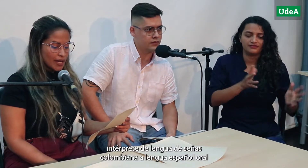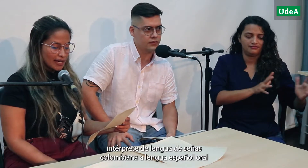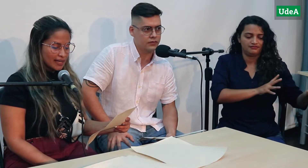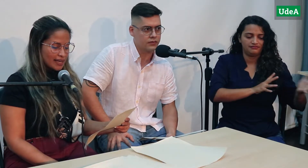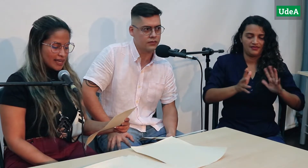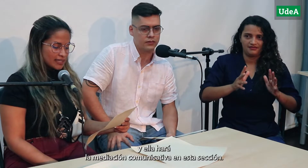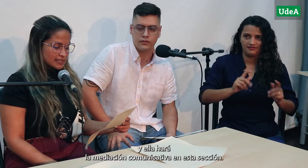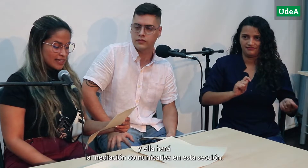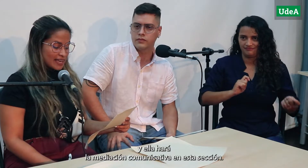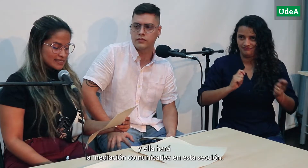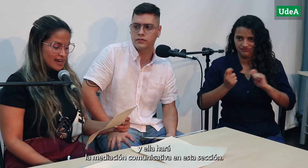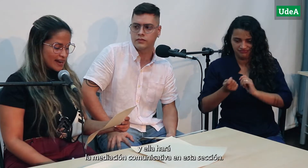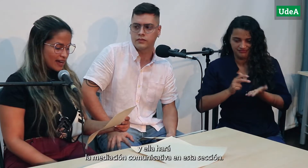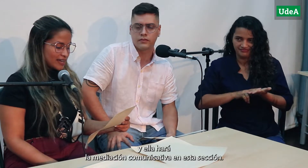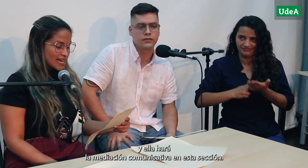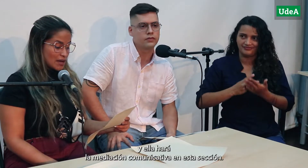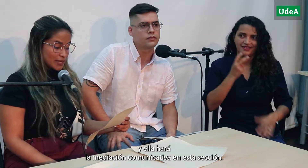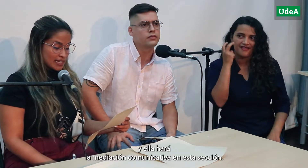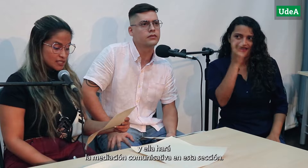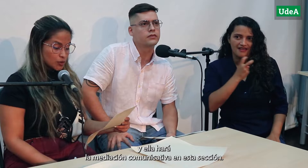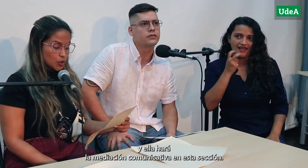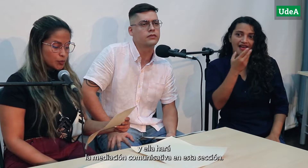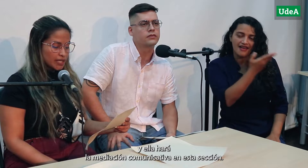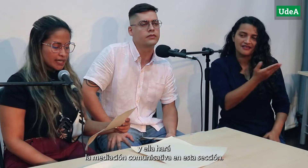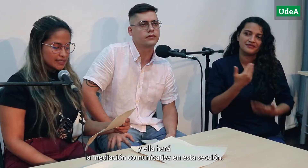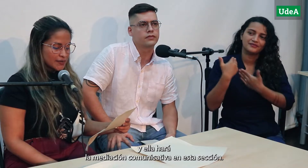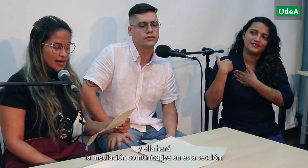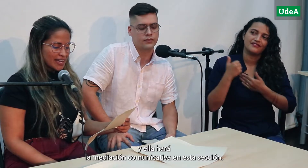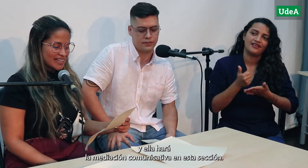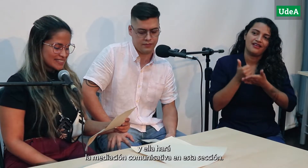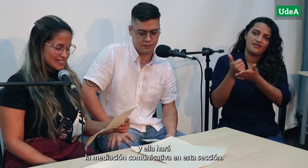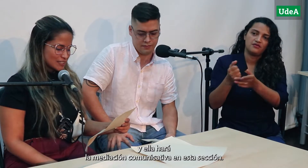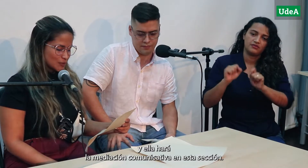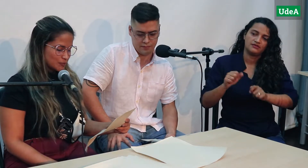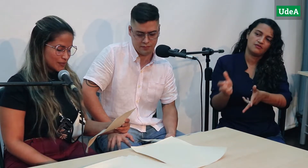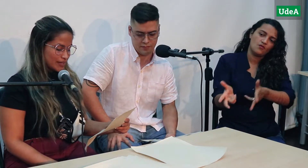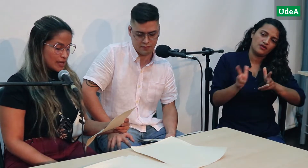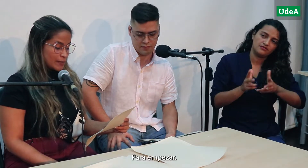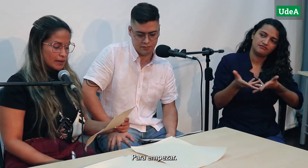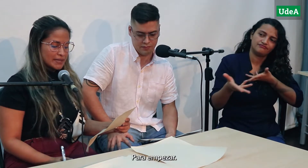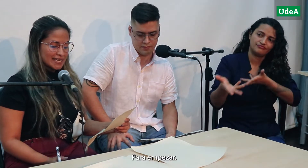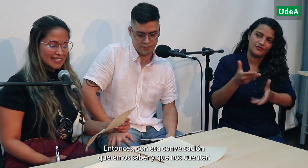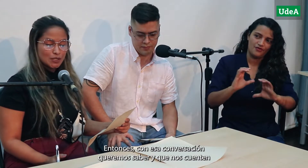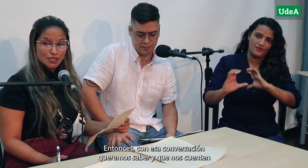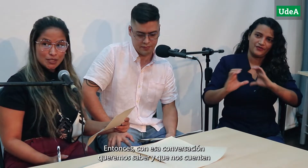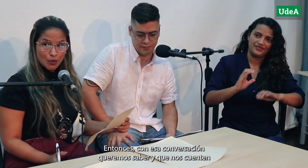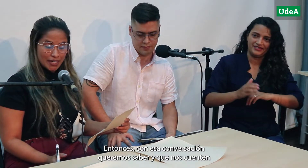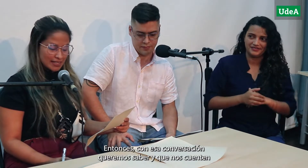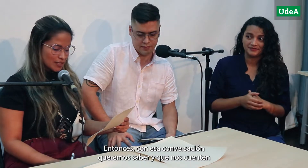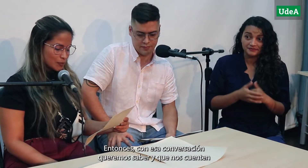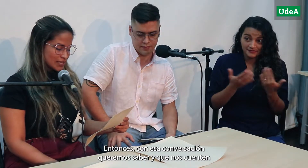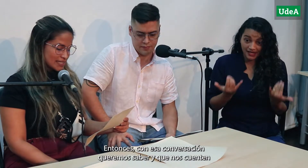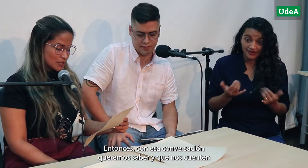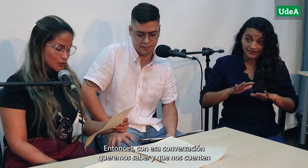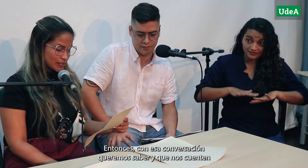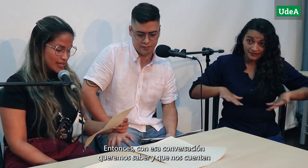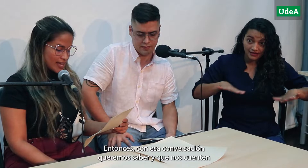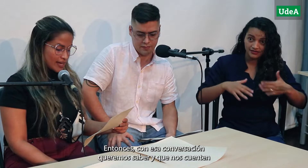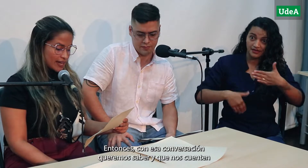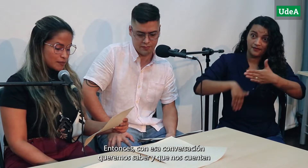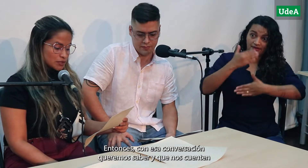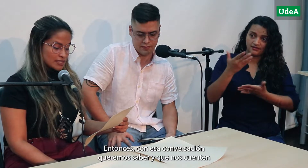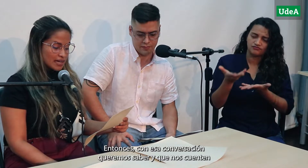español oral. Ella hará la mediación comunicativa en esta sección. Para empezar entonces con esta